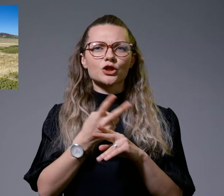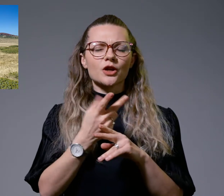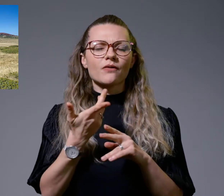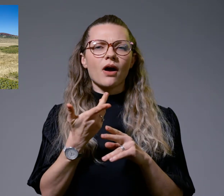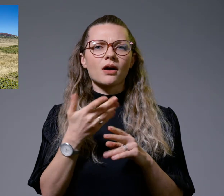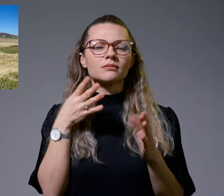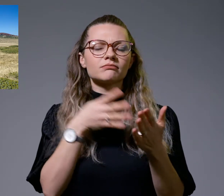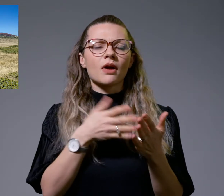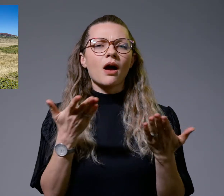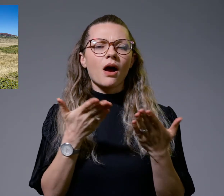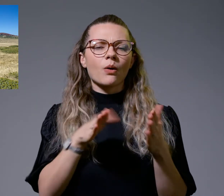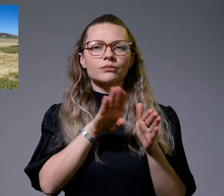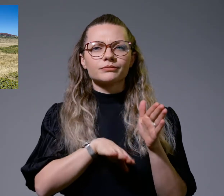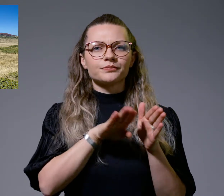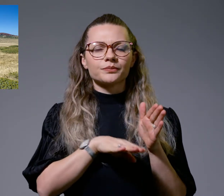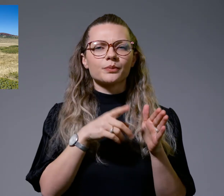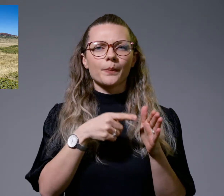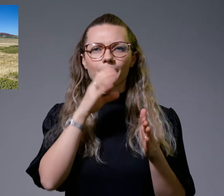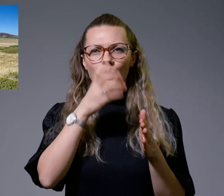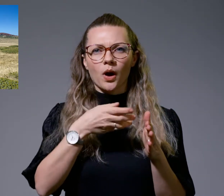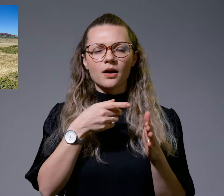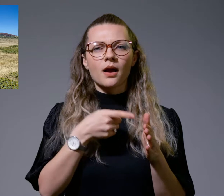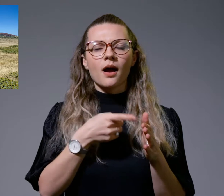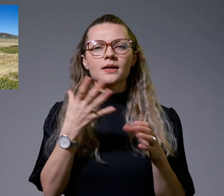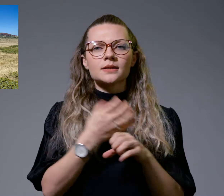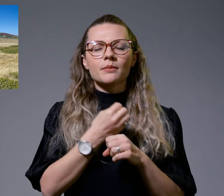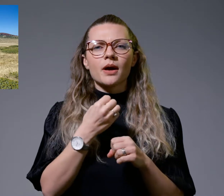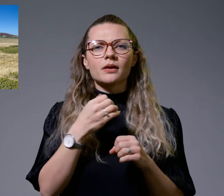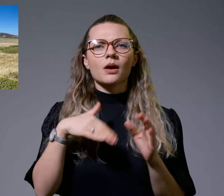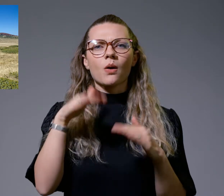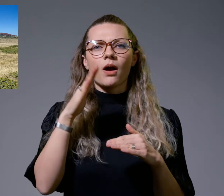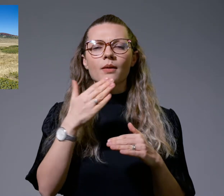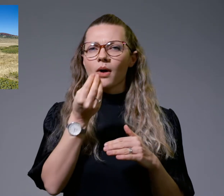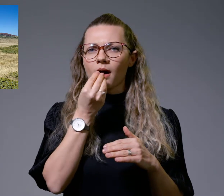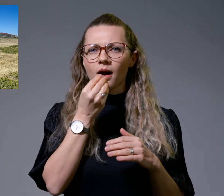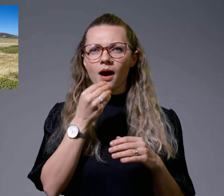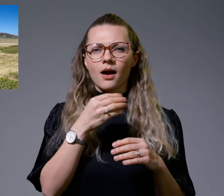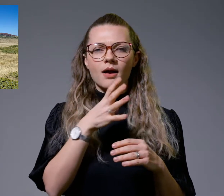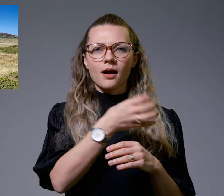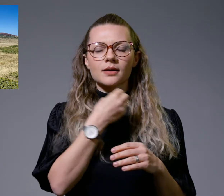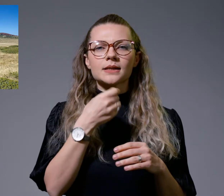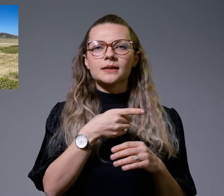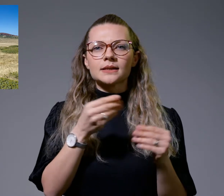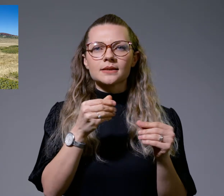како подредени, земајќи големо количество храна од земјата, без да имаат грижа